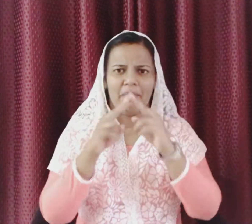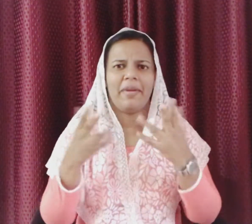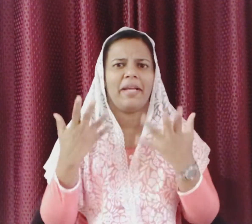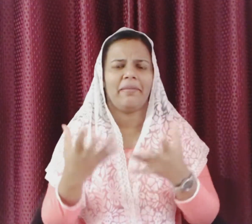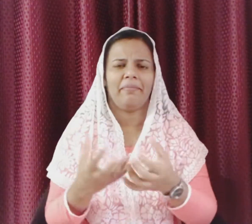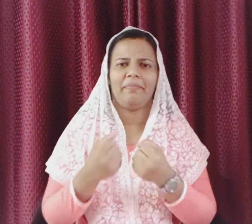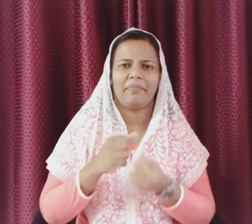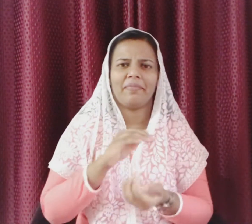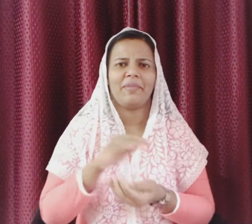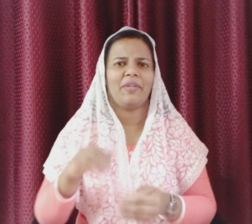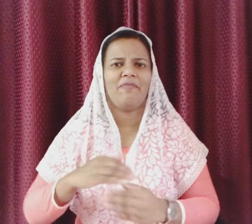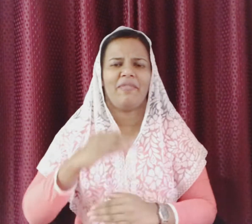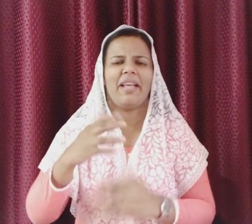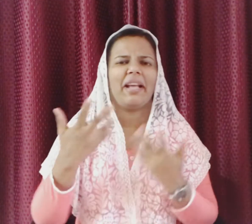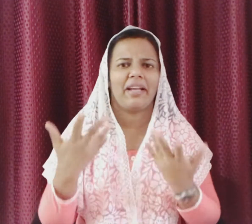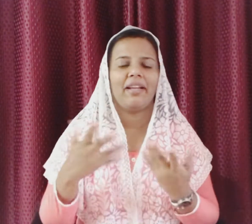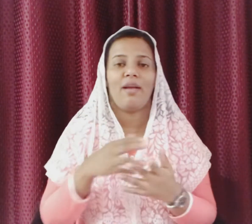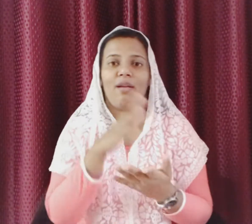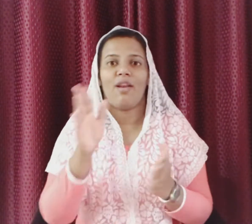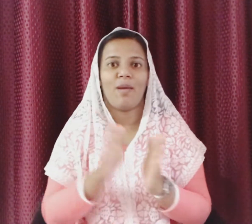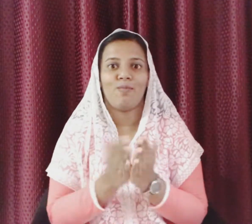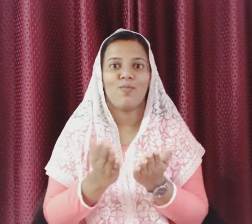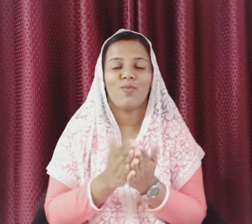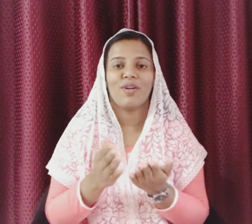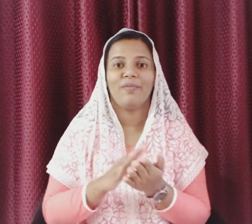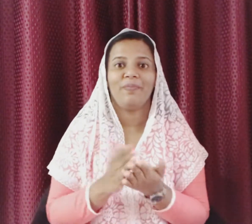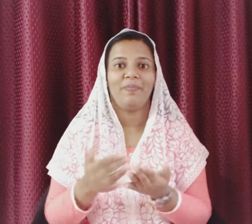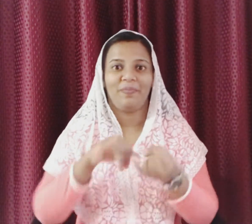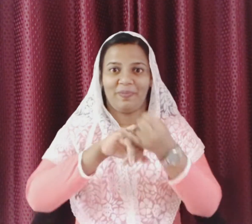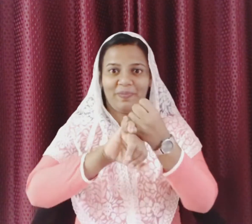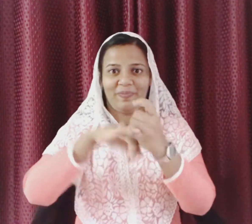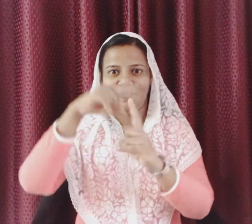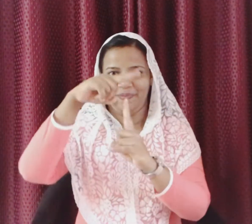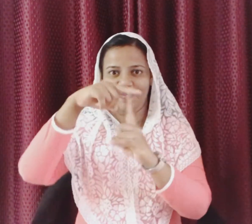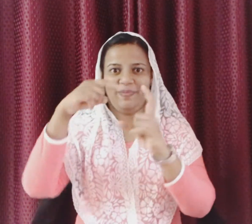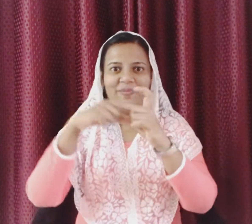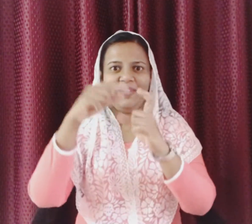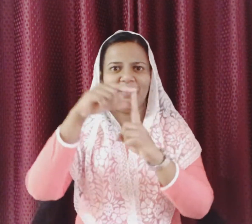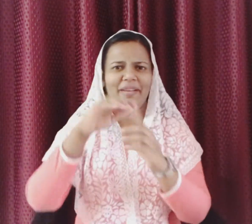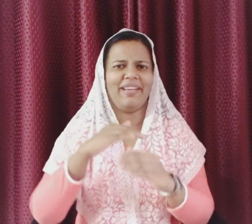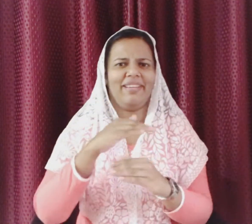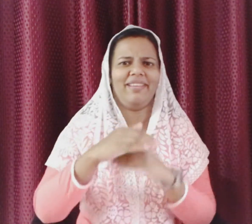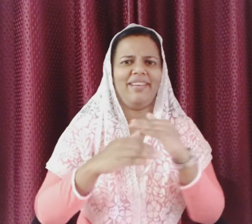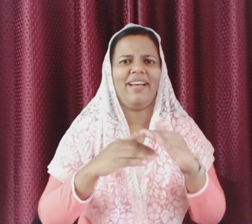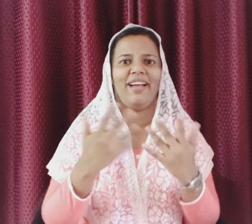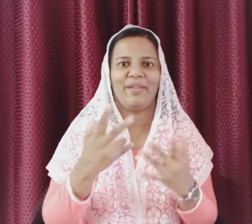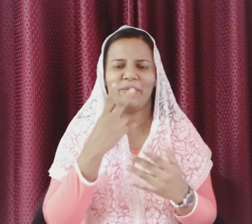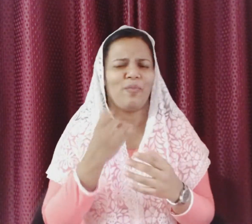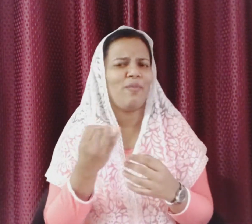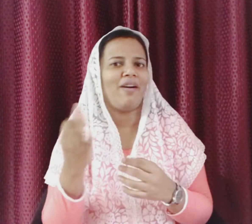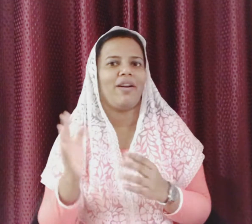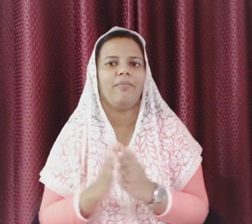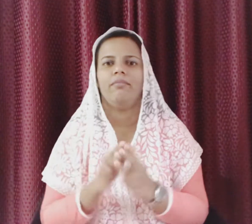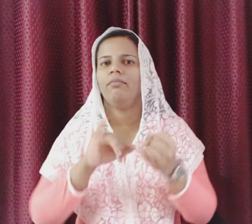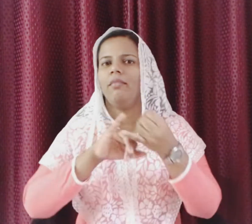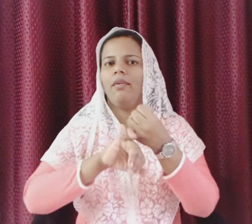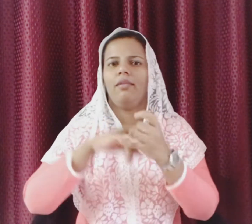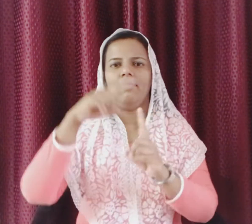10, കുഞ്ഞുങ്ങളെ വളർത്തുവാനുള്ള 10, ഇങ്ങനെ പല സ്റ്റെപ്പുകളൊക്കെ നമ്മൾ വായിച്ചു നോക്കും. ഇവിടെ പരിശുദ്ധാത്മാവ് സ്റ്റെപ്പൊന്നും തരുന്നില്ല,